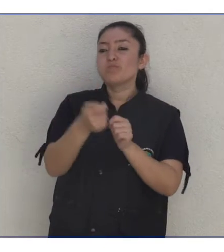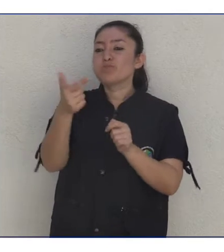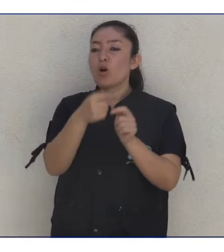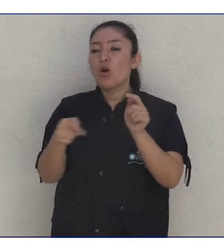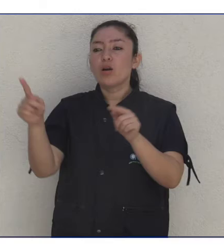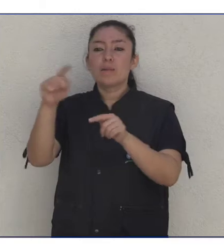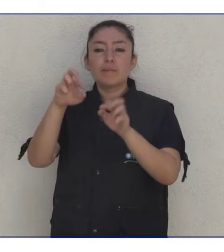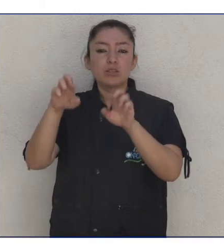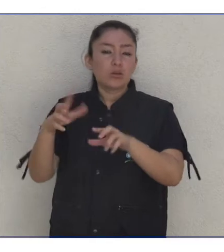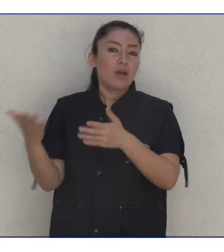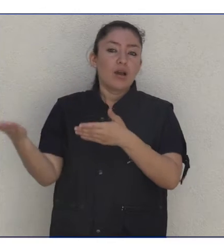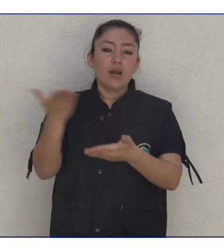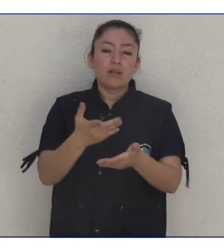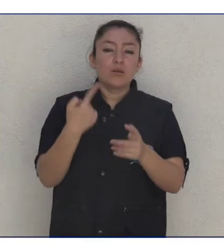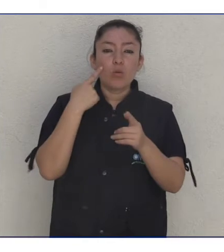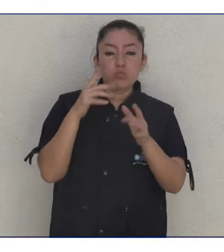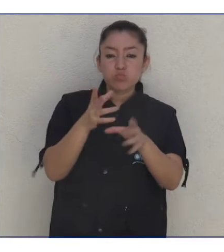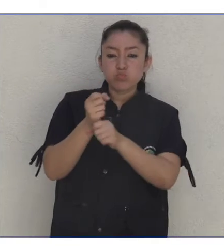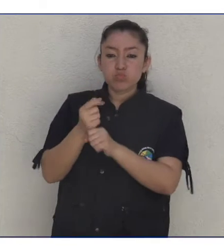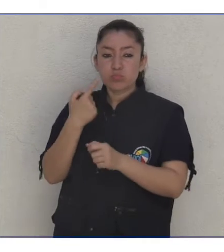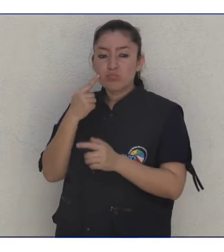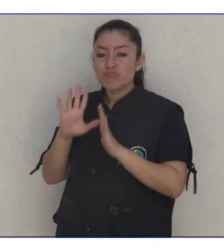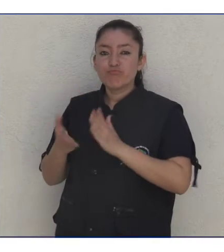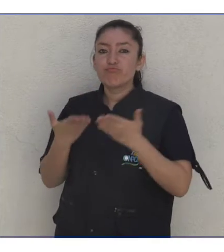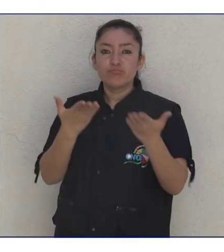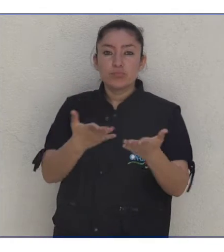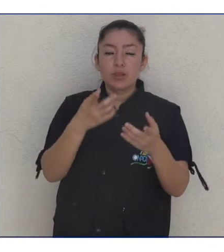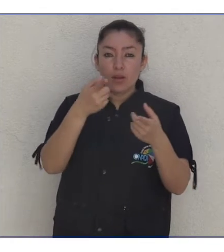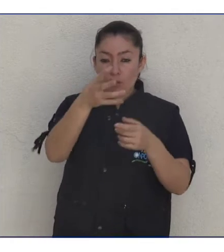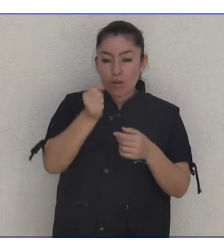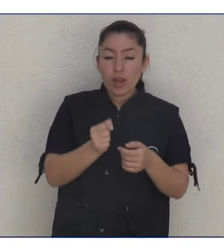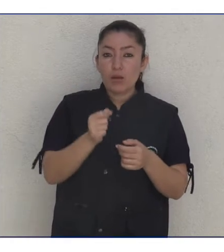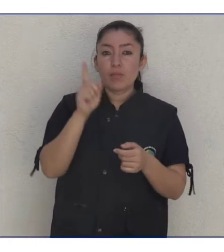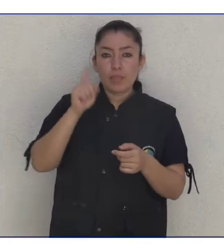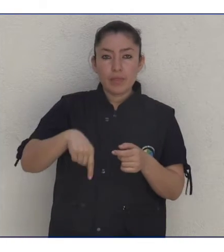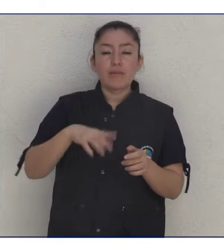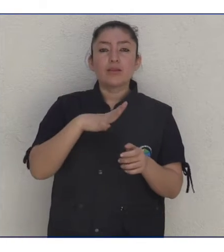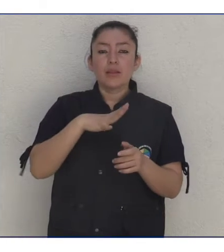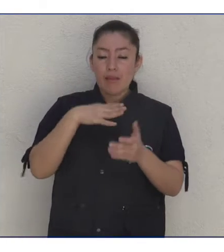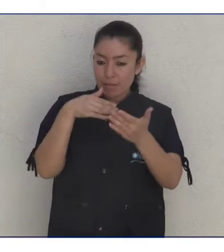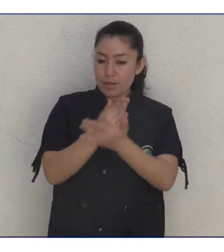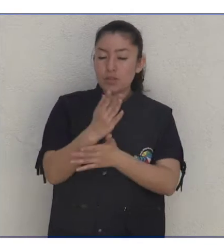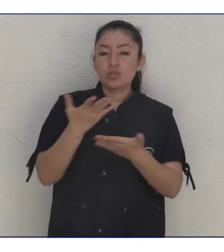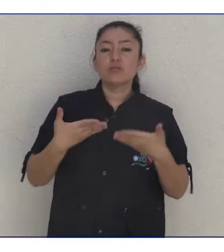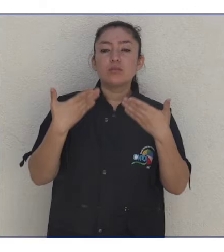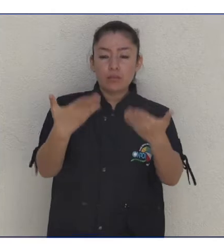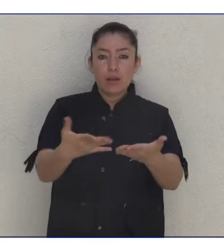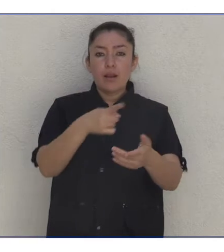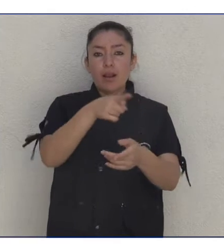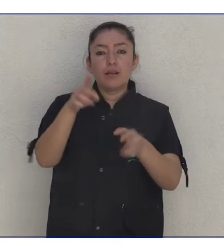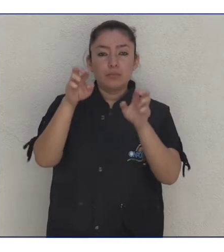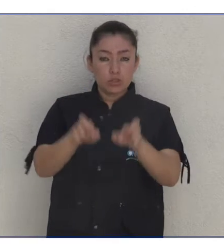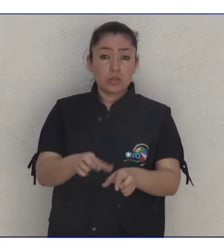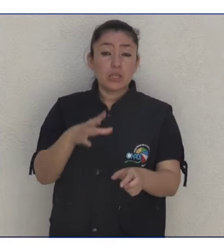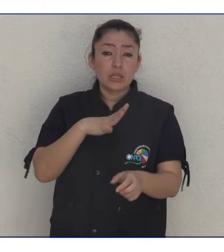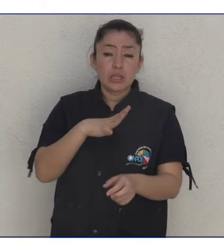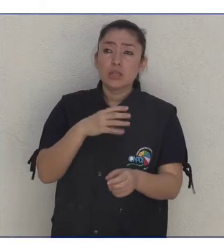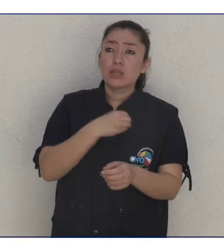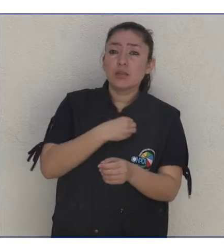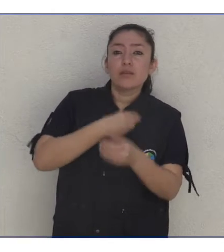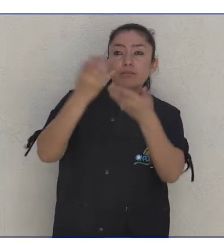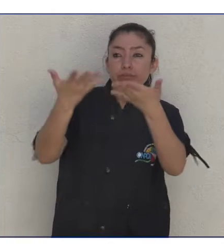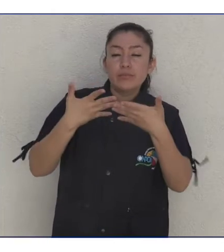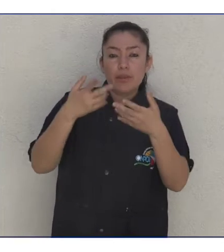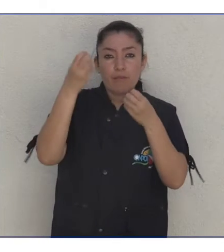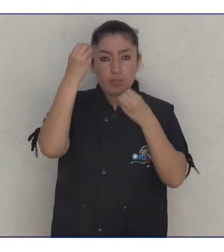el derecho a presenciar o observar los actos de los sujetos obligados, ni limitará el derecho a solicitar información a los sujetos obligados en